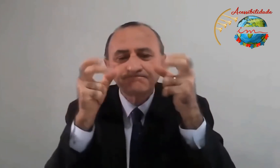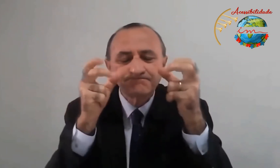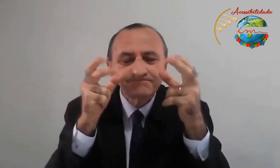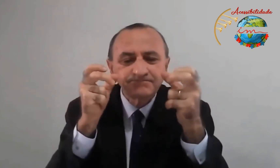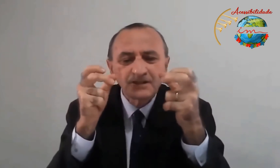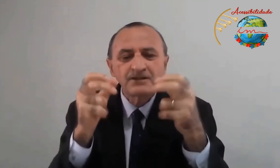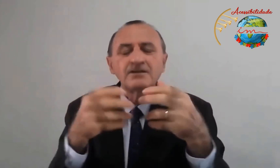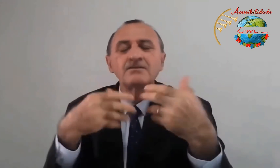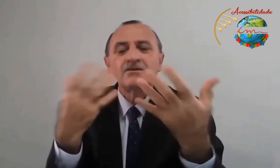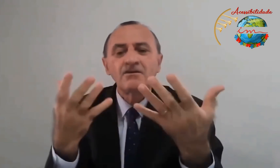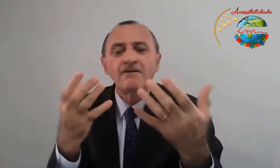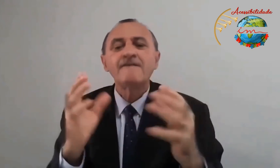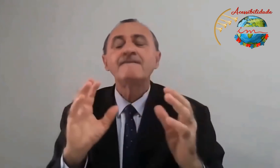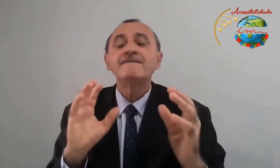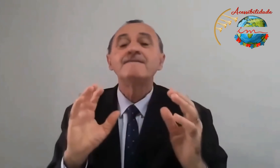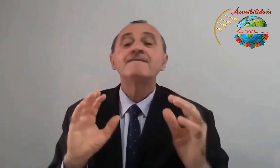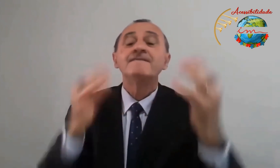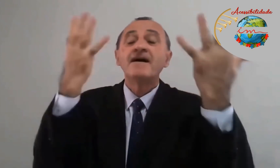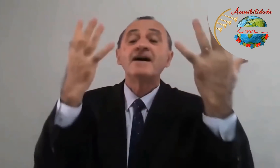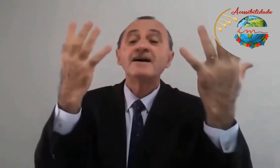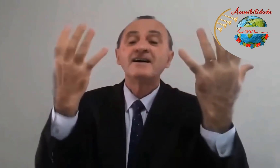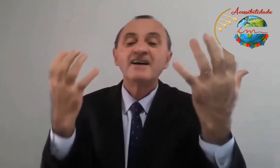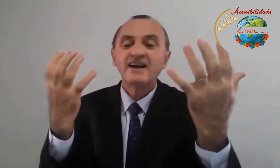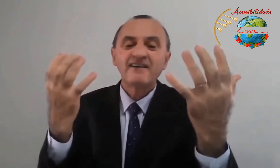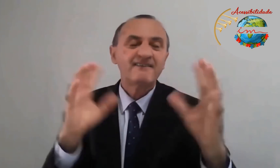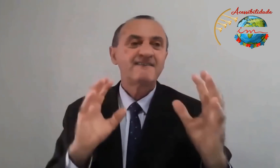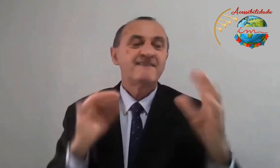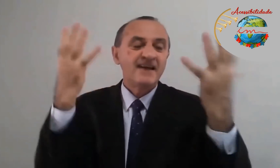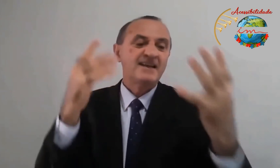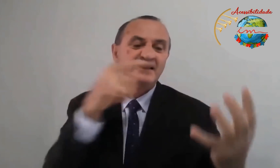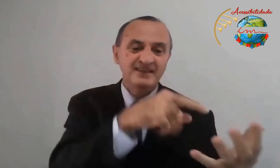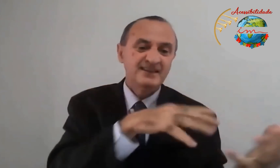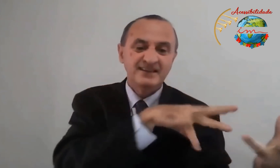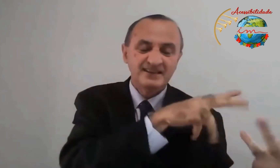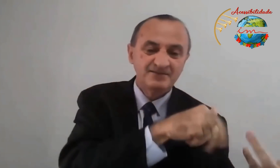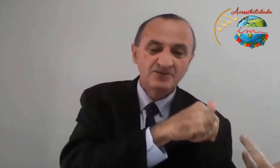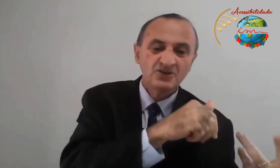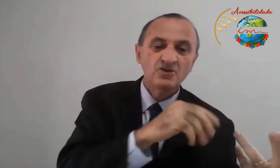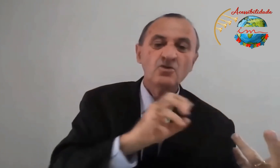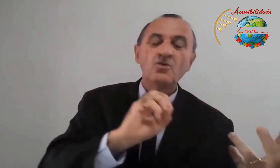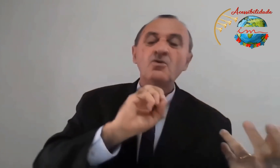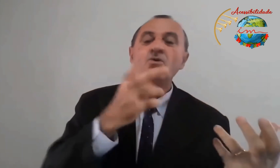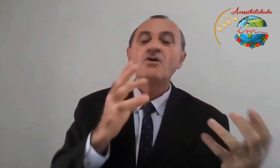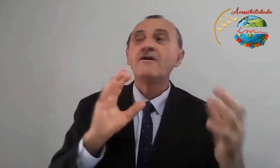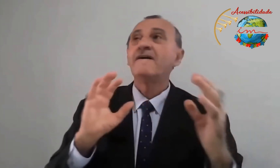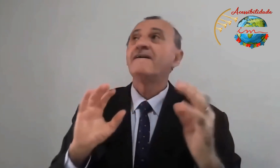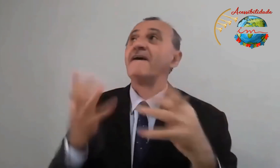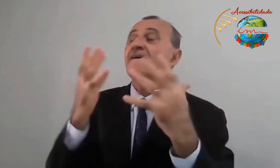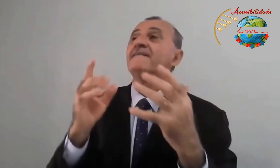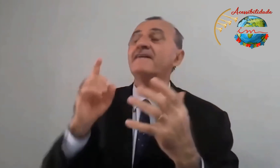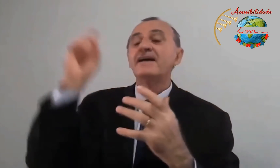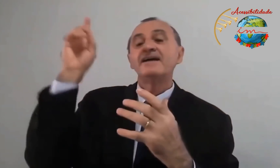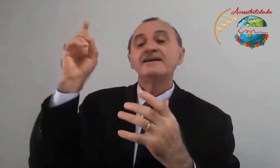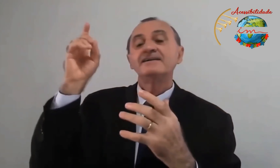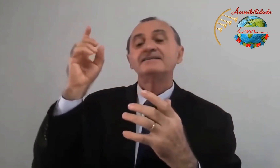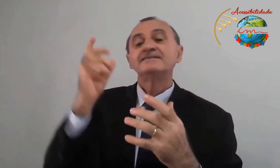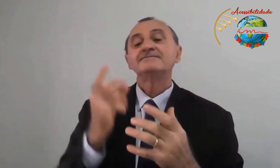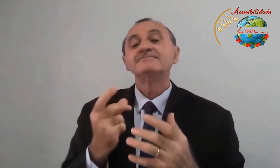E nós precisamos identificar o que é mais importante, as festas deste mundo ou uma festa muito